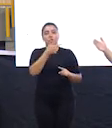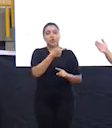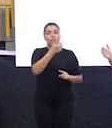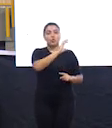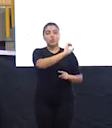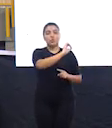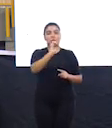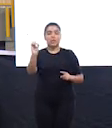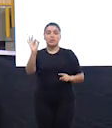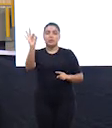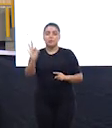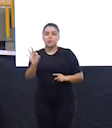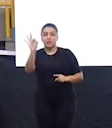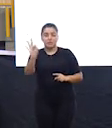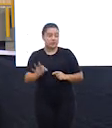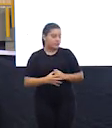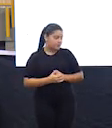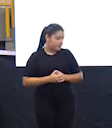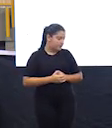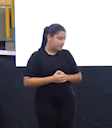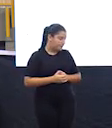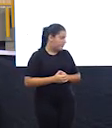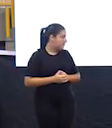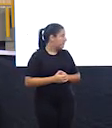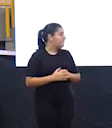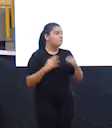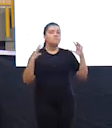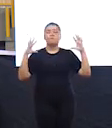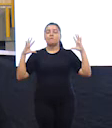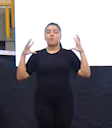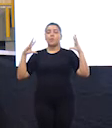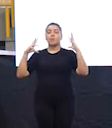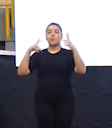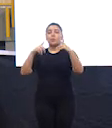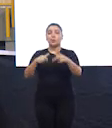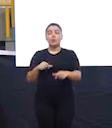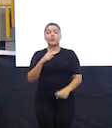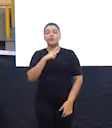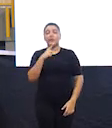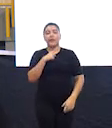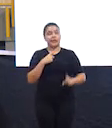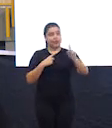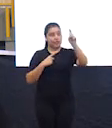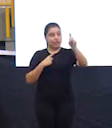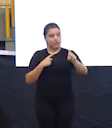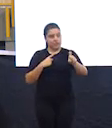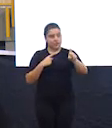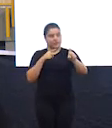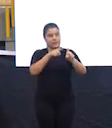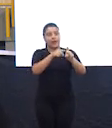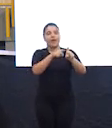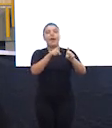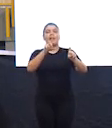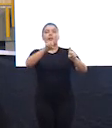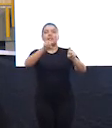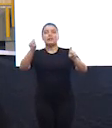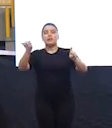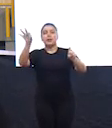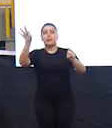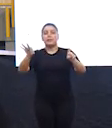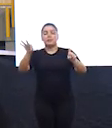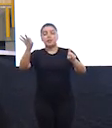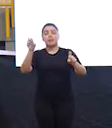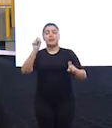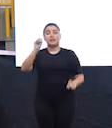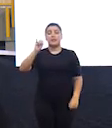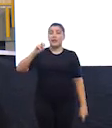200%. Gente, entenda, o todo é o X, é o 100%.